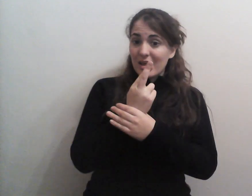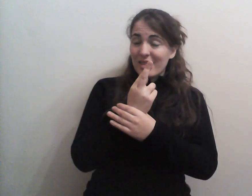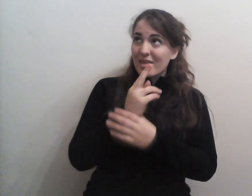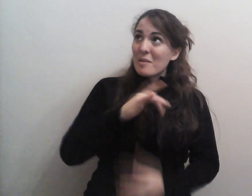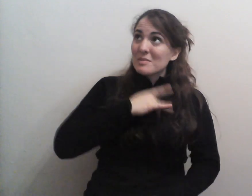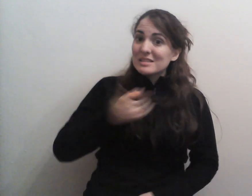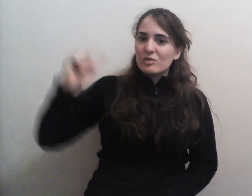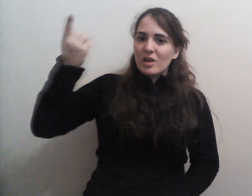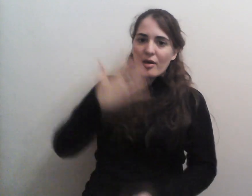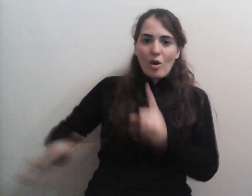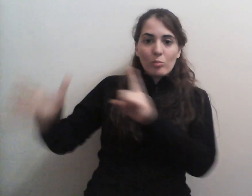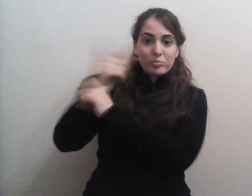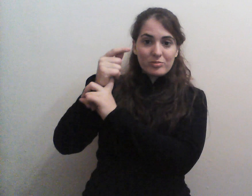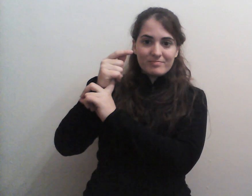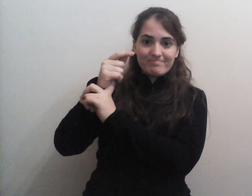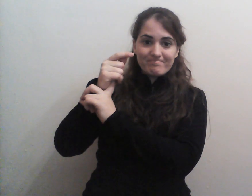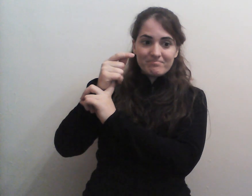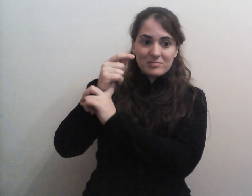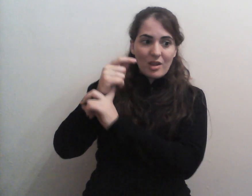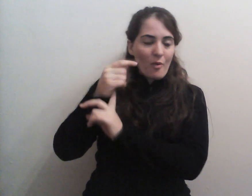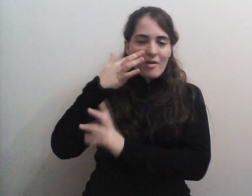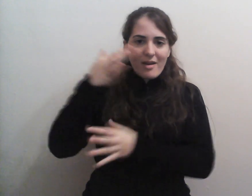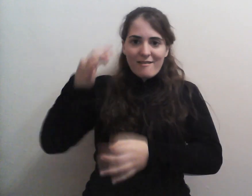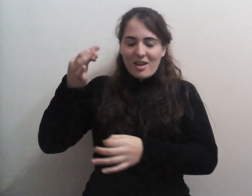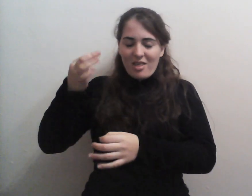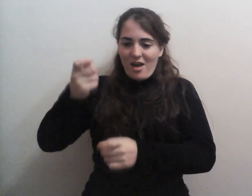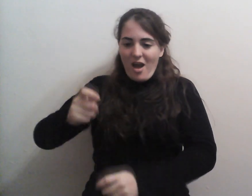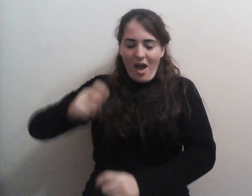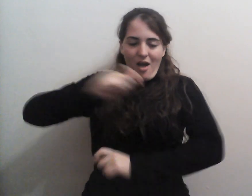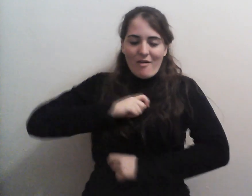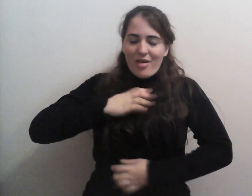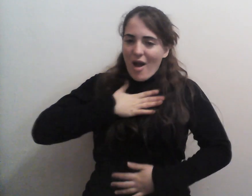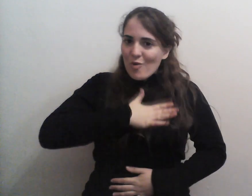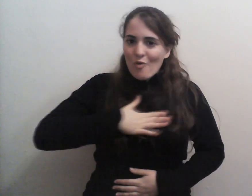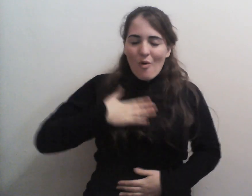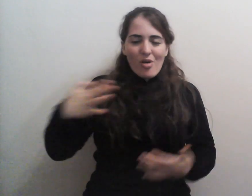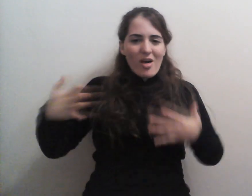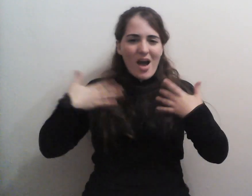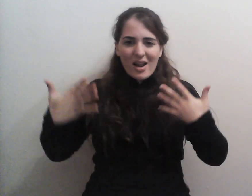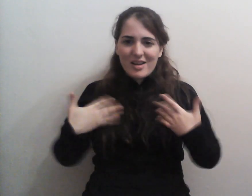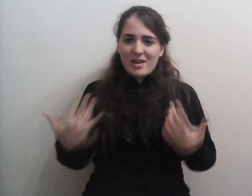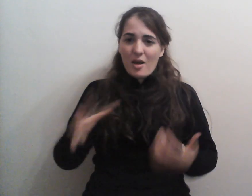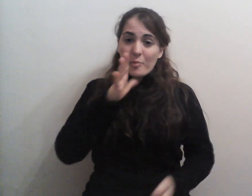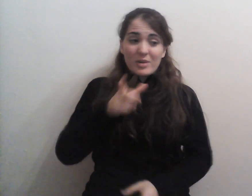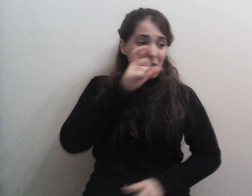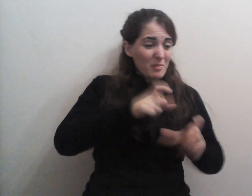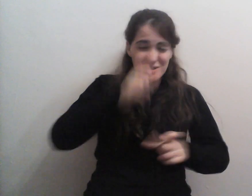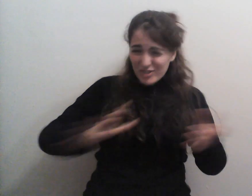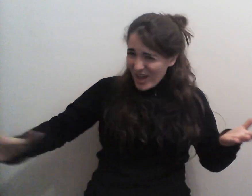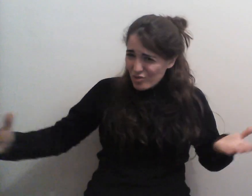esta verdad tiene que llenarnos el corazón, hermanos, de gratitud y de gozo, porque no todos en este mundo han alcanzado la gracia